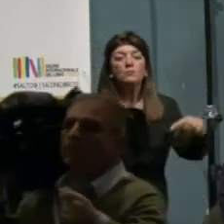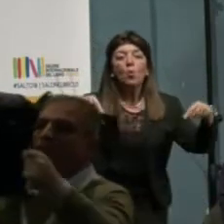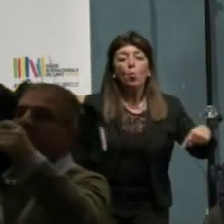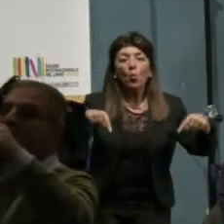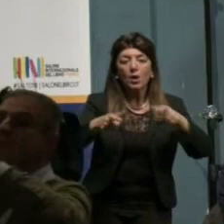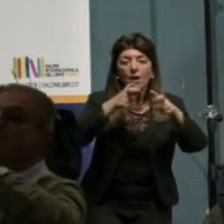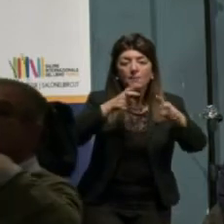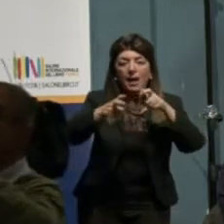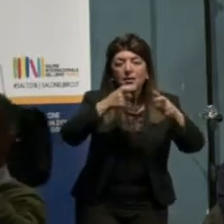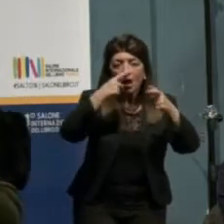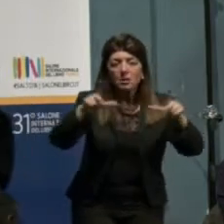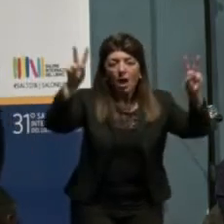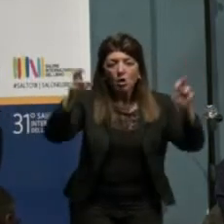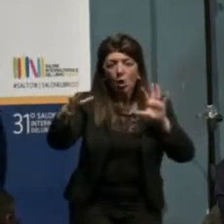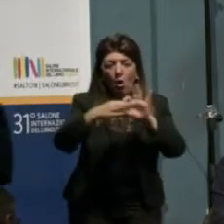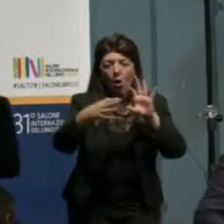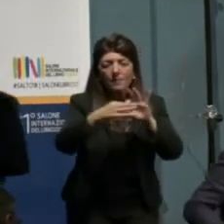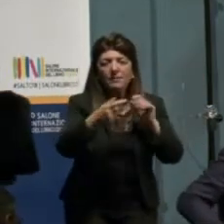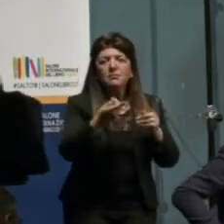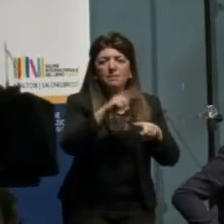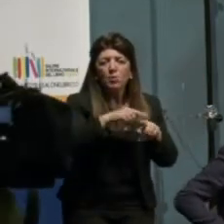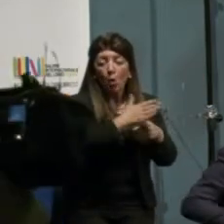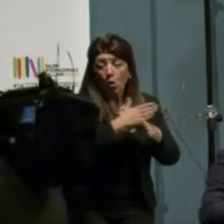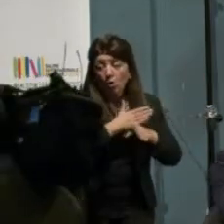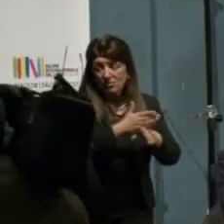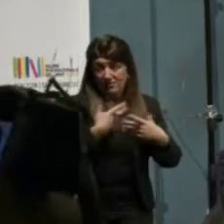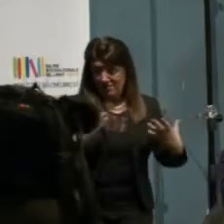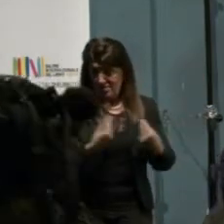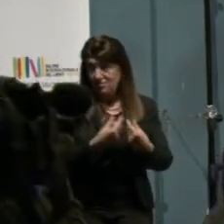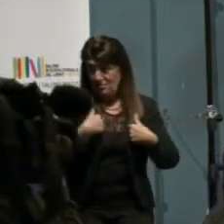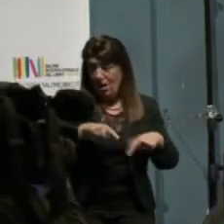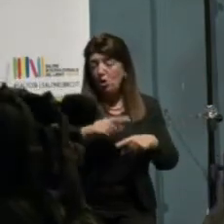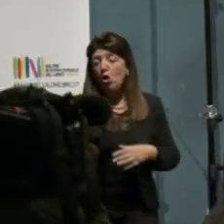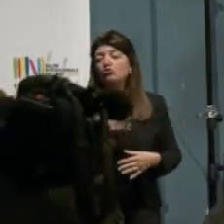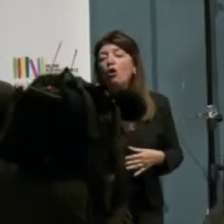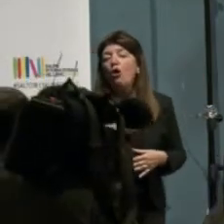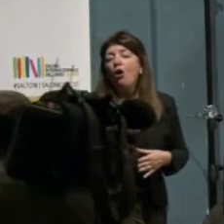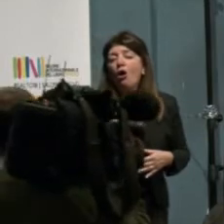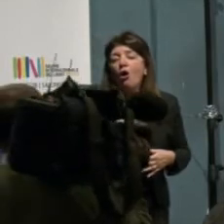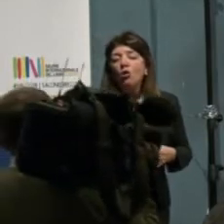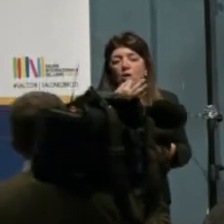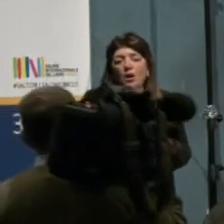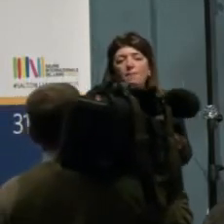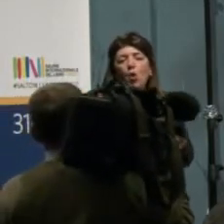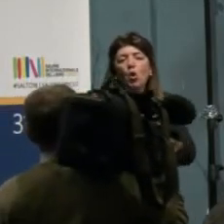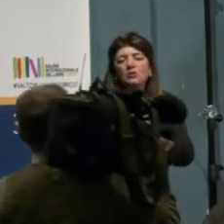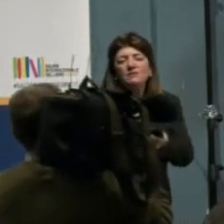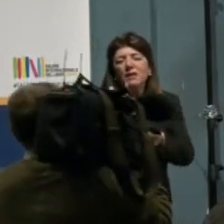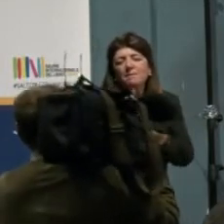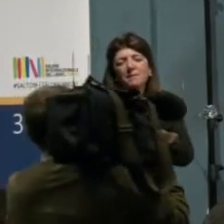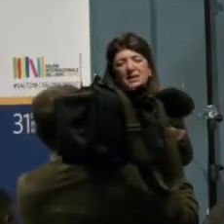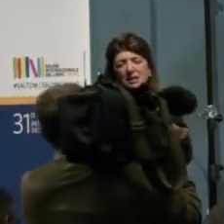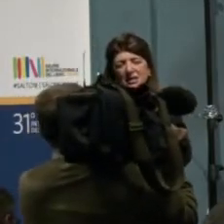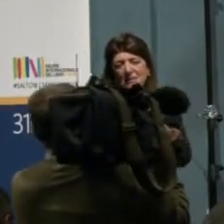queste cose a condividere con noi non solo il dolore che naturalmente possiamo condividere per minimissima parte paola ma anche